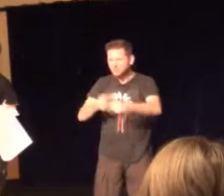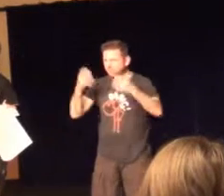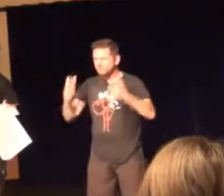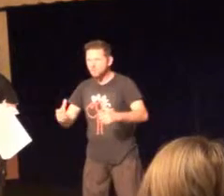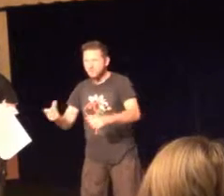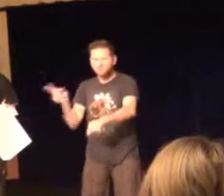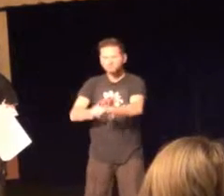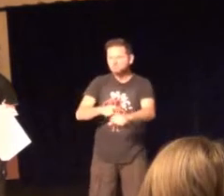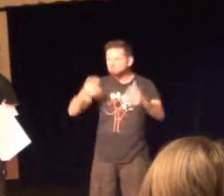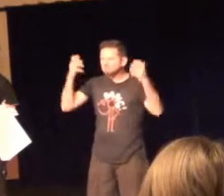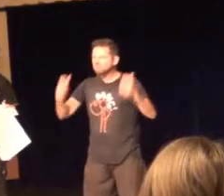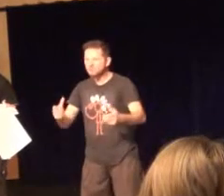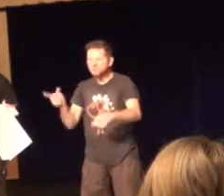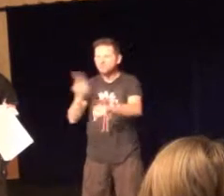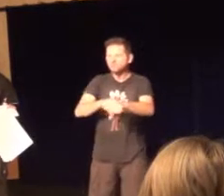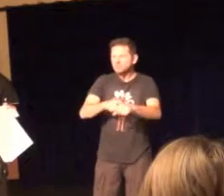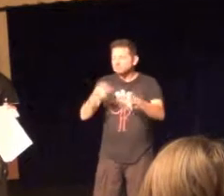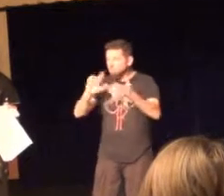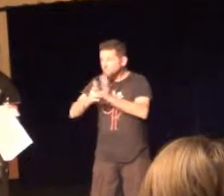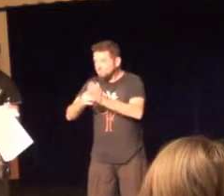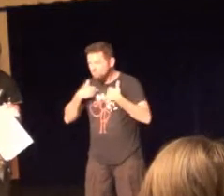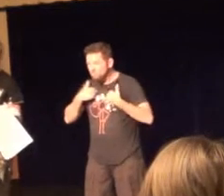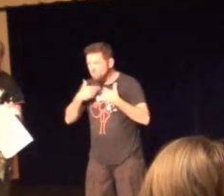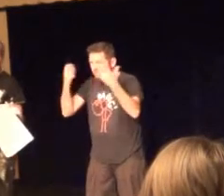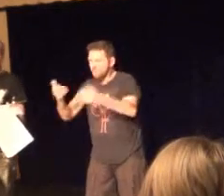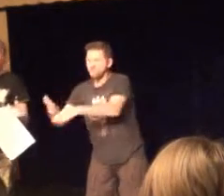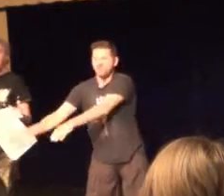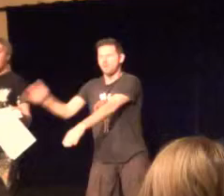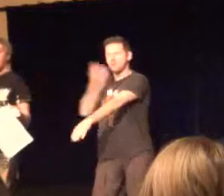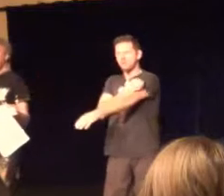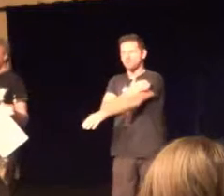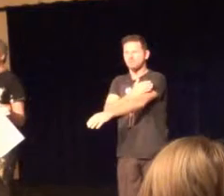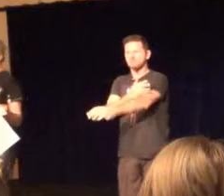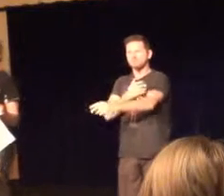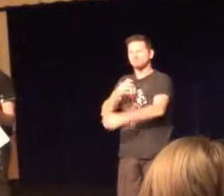Moi, je veux tout, avant.